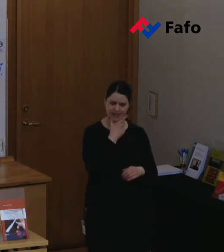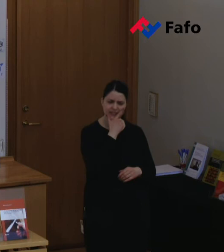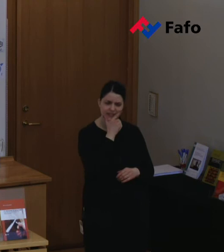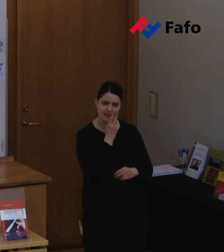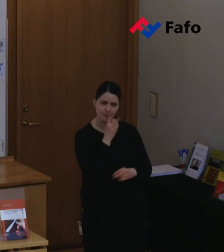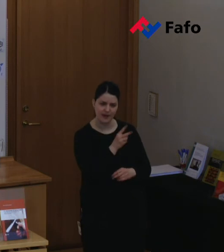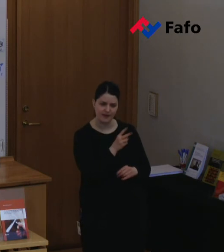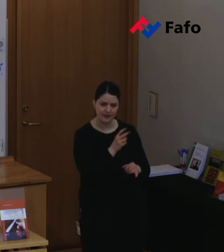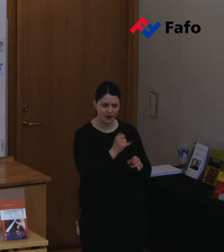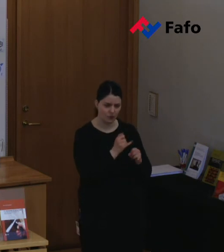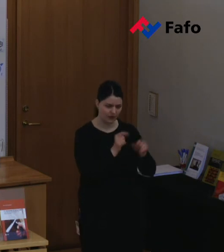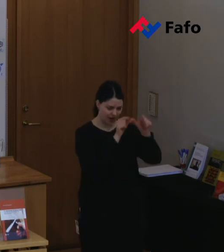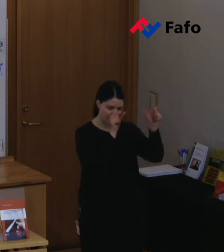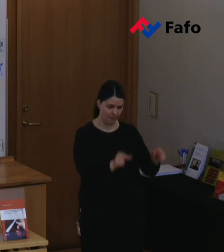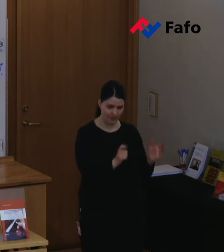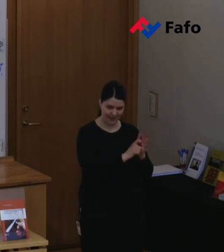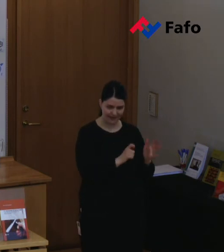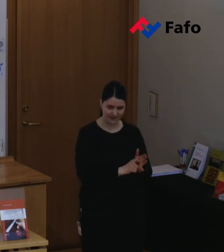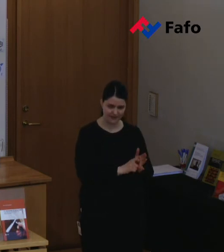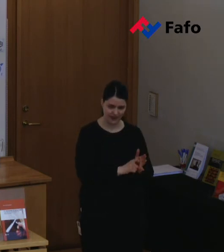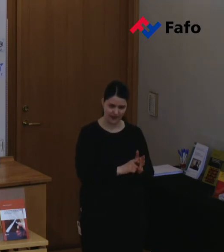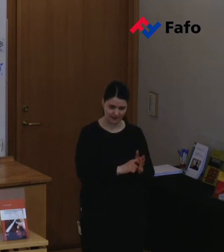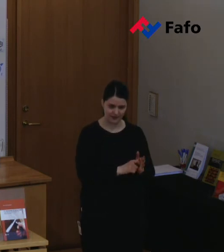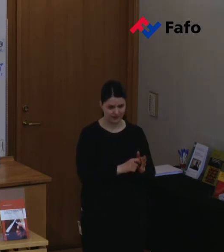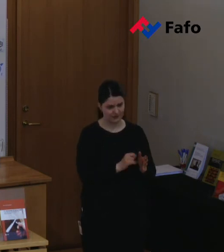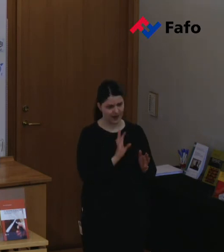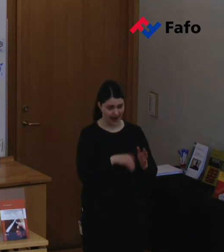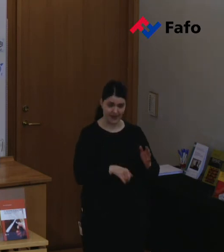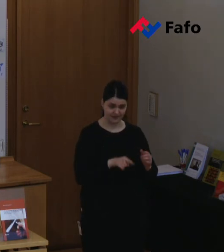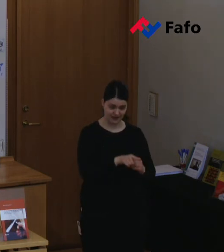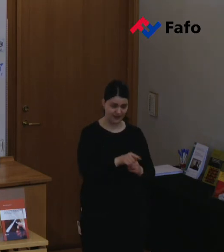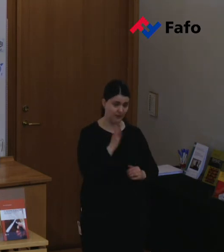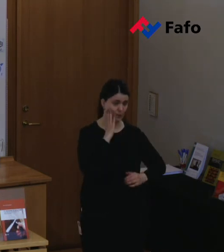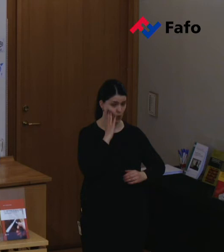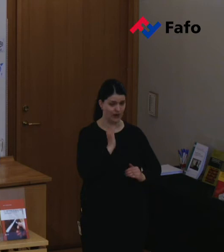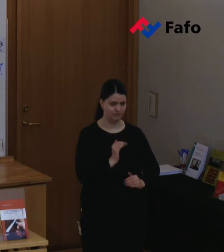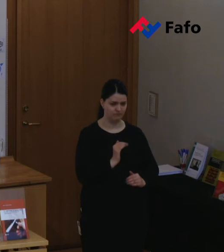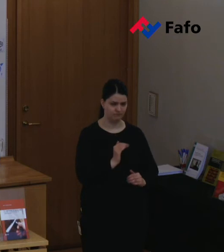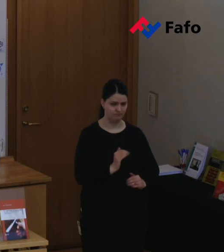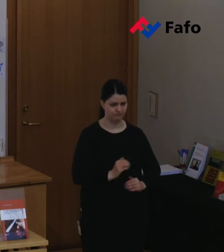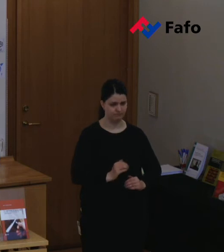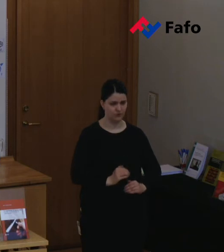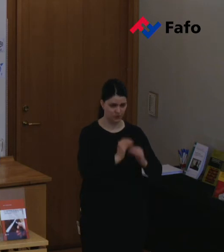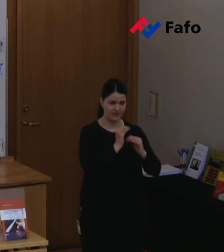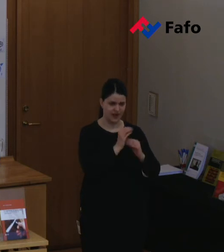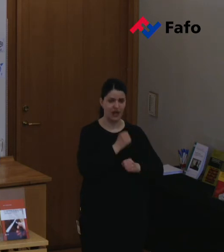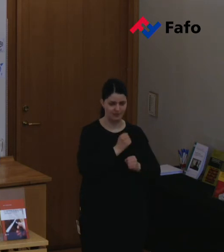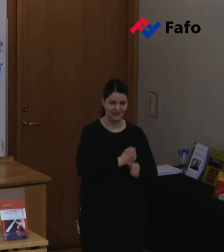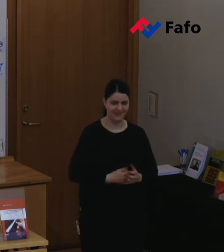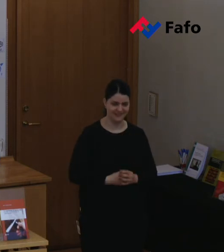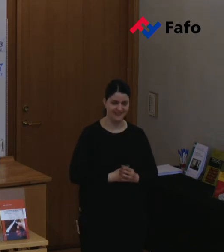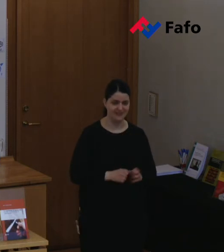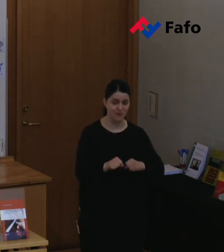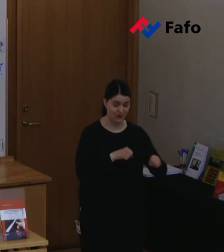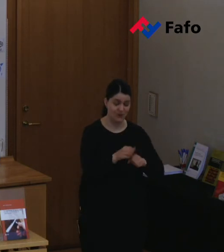hvordan rammebetingene ellers i det boligsosiale arbeidet foregår i Kommune-Norge. For selv om